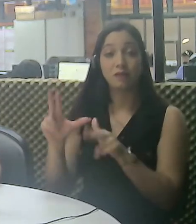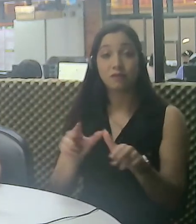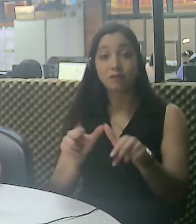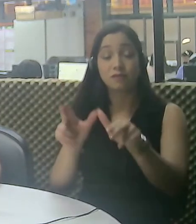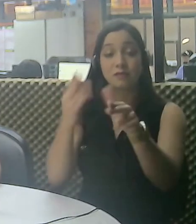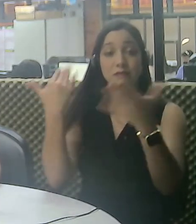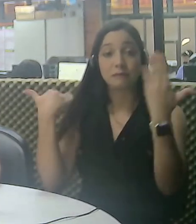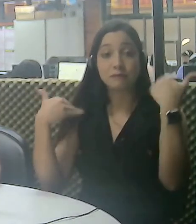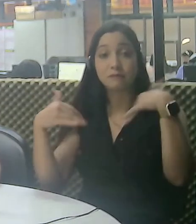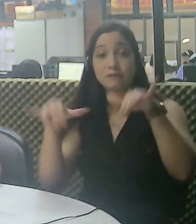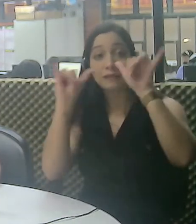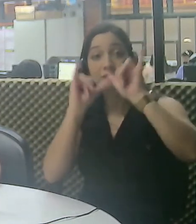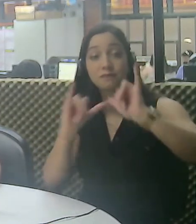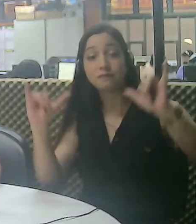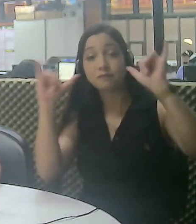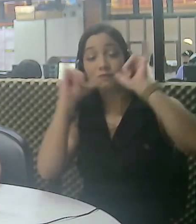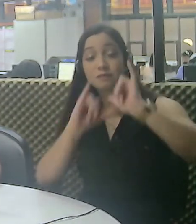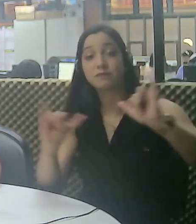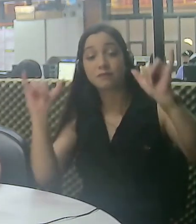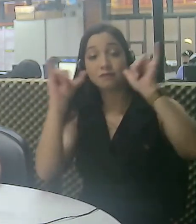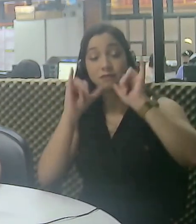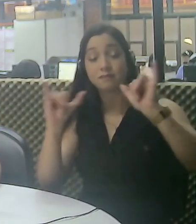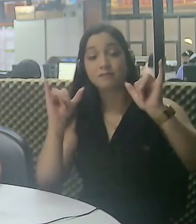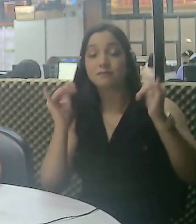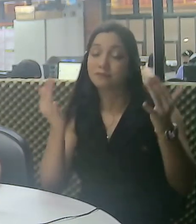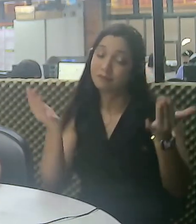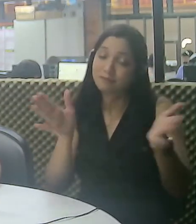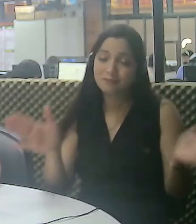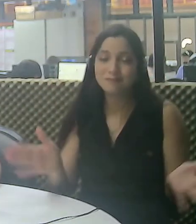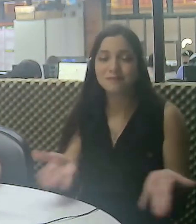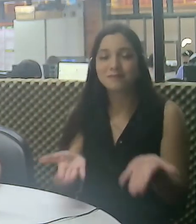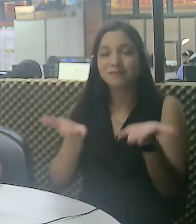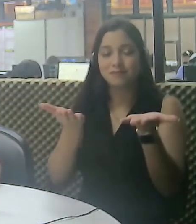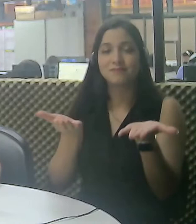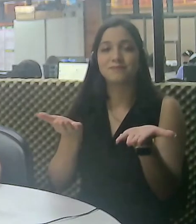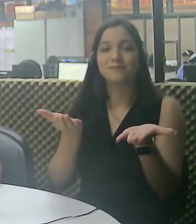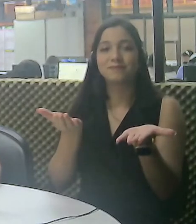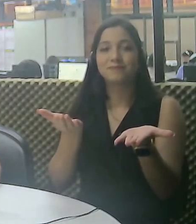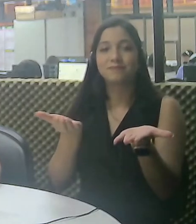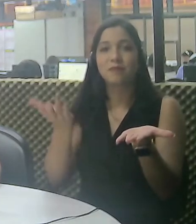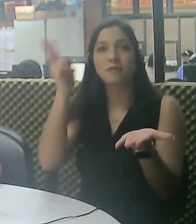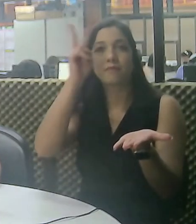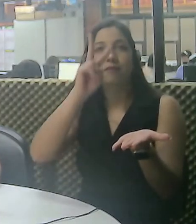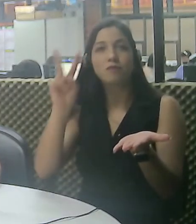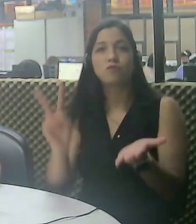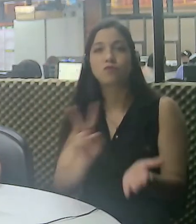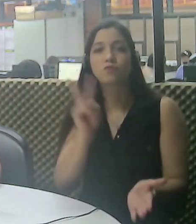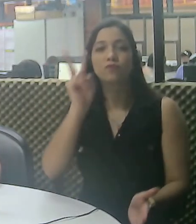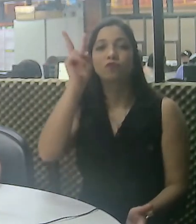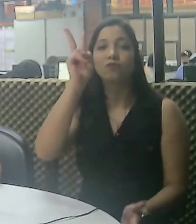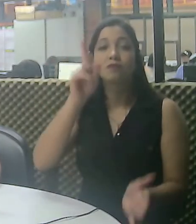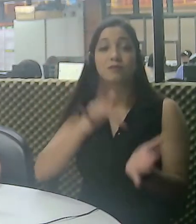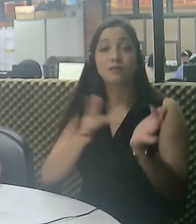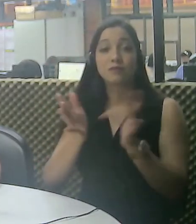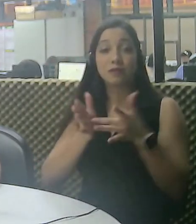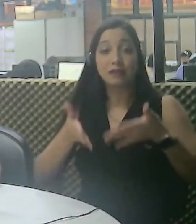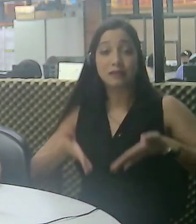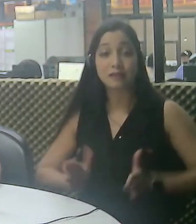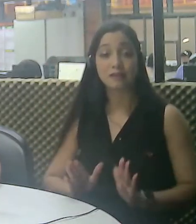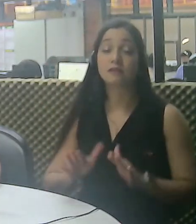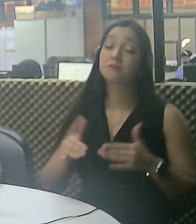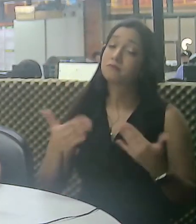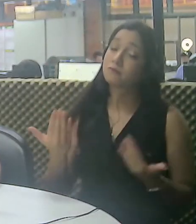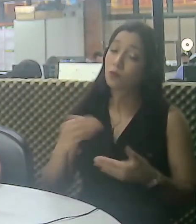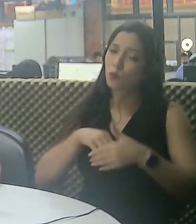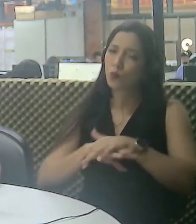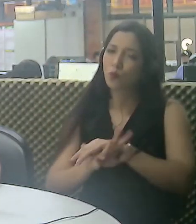vão estar anunciando assim, promovendo, né? Lembrando, valorizando o nascimento de Jesus. Então é uma